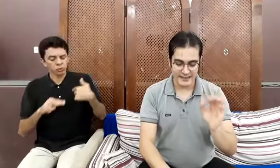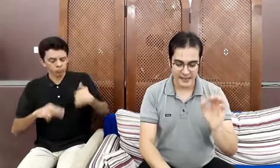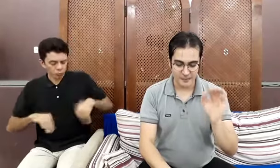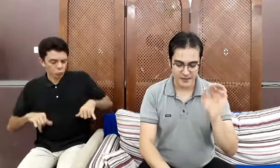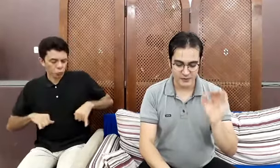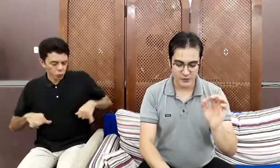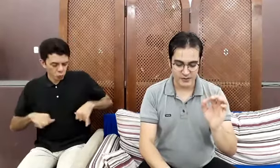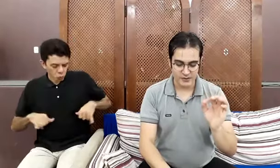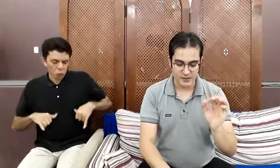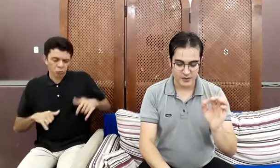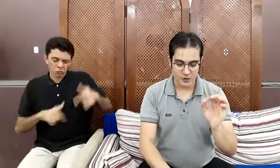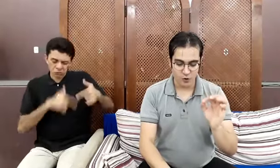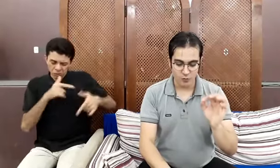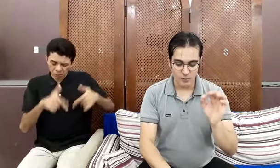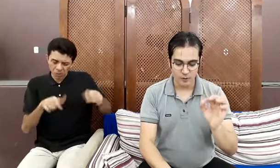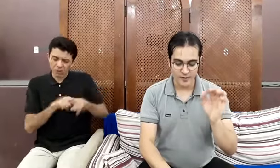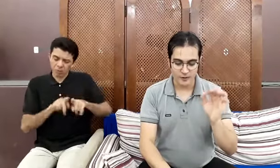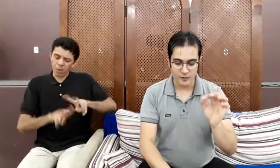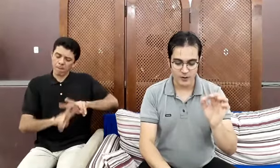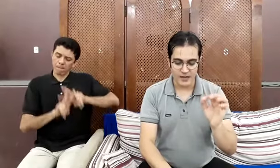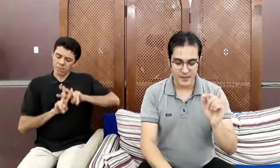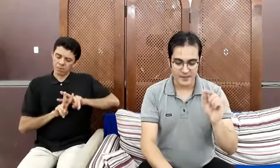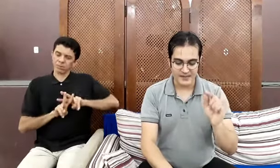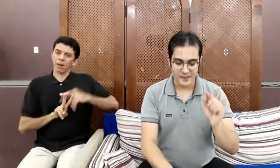e até prisões, como um